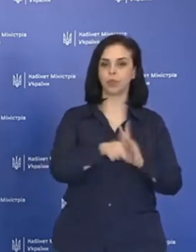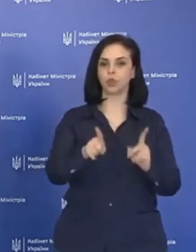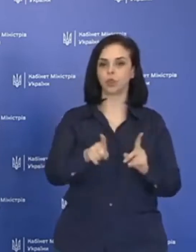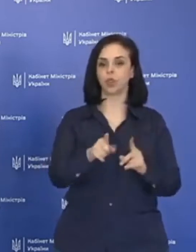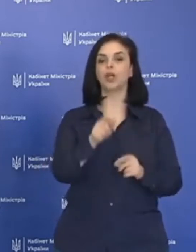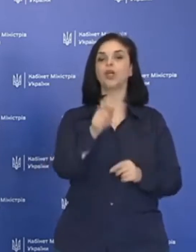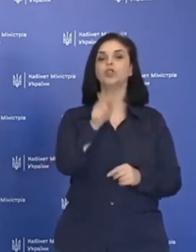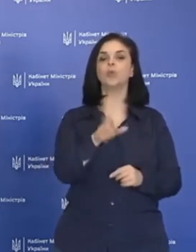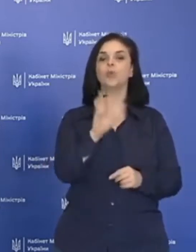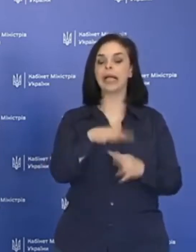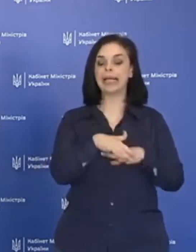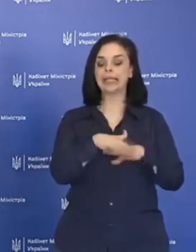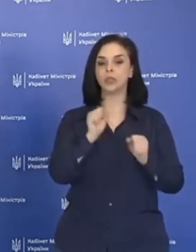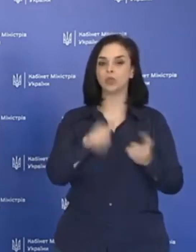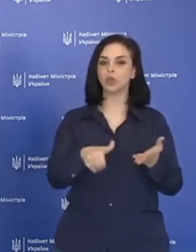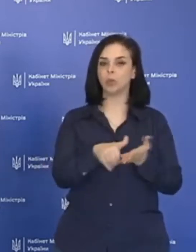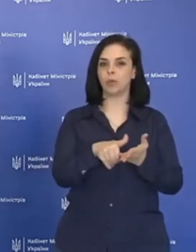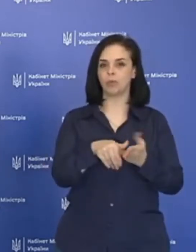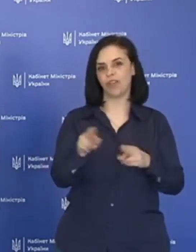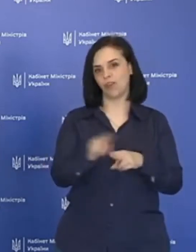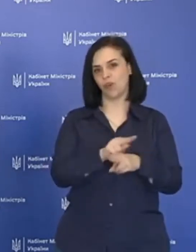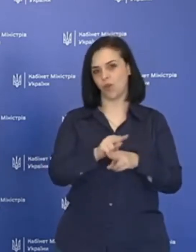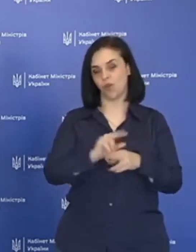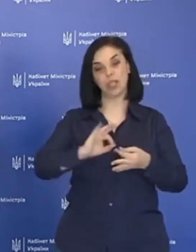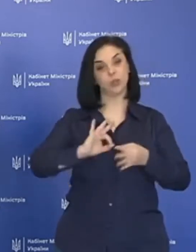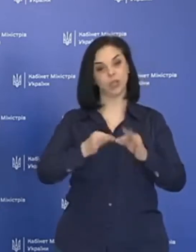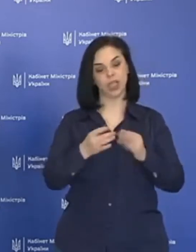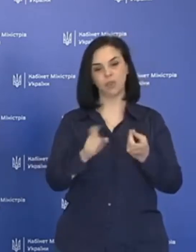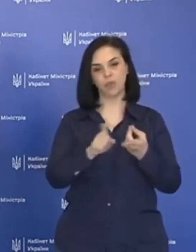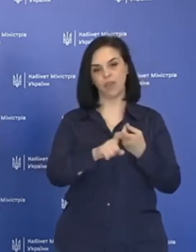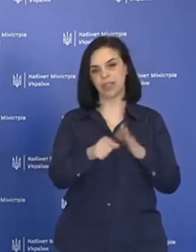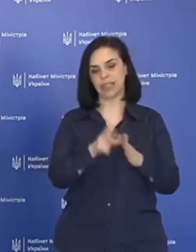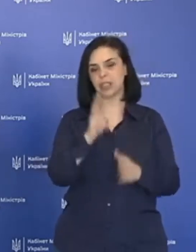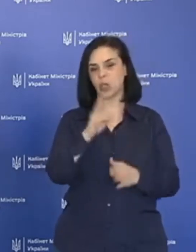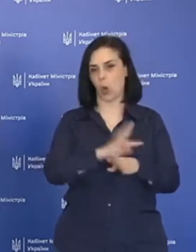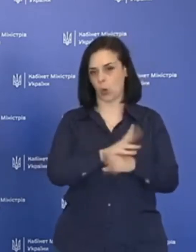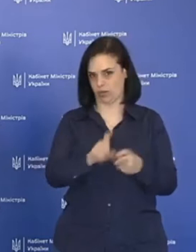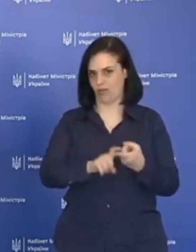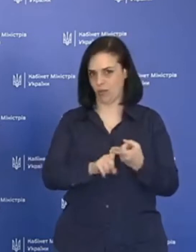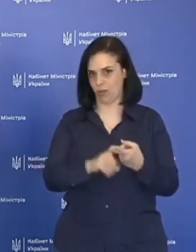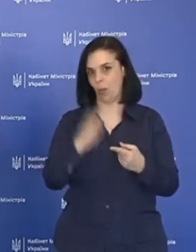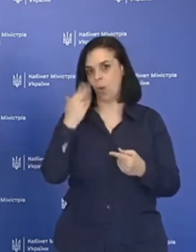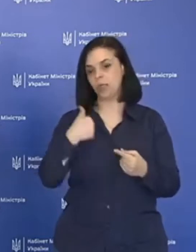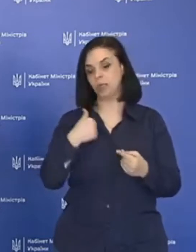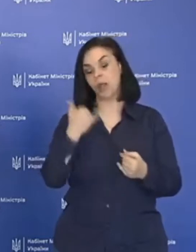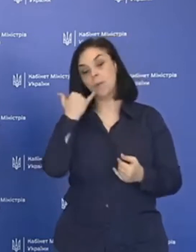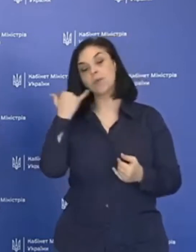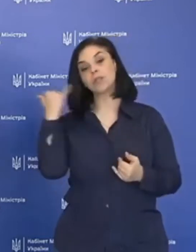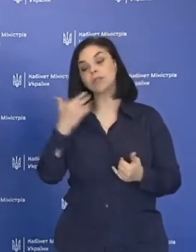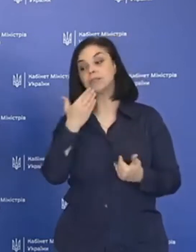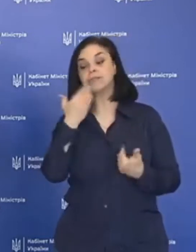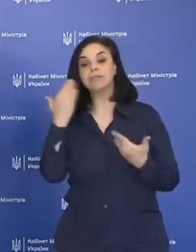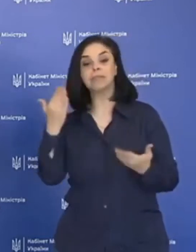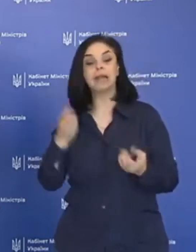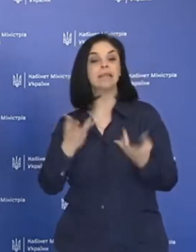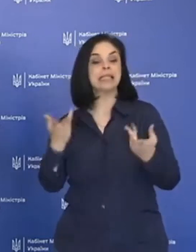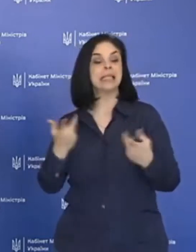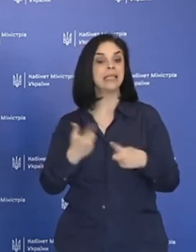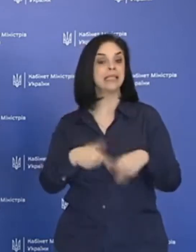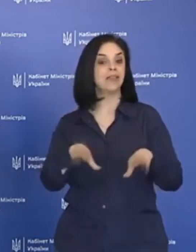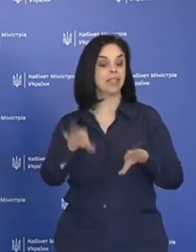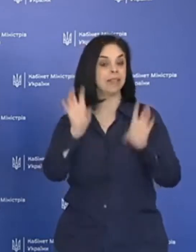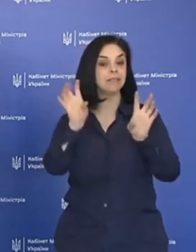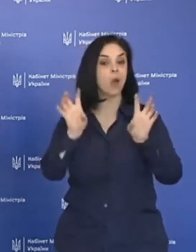що стовбурові клітини можуть допомогти у лікуванні ускладнень, пов'язаних з коронавірусом. Коли я туди подзвонила і запитала, наскільки це